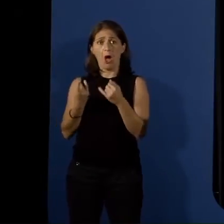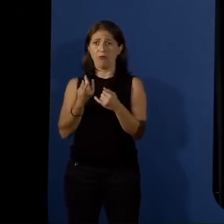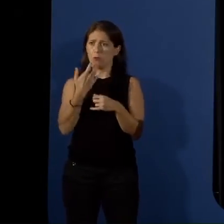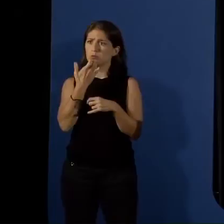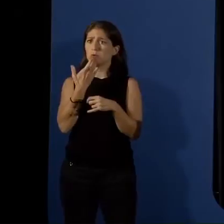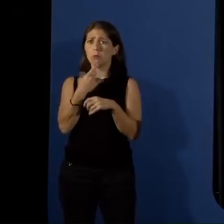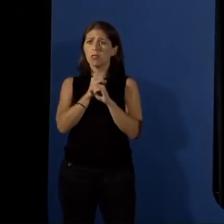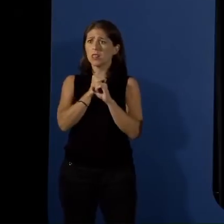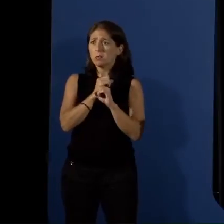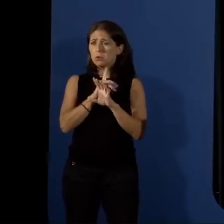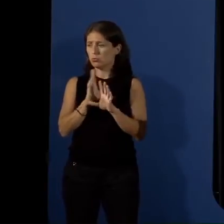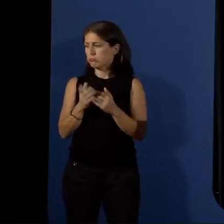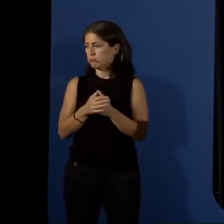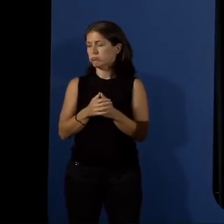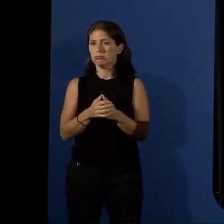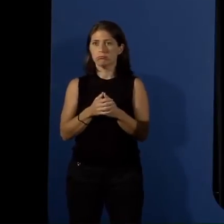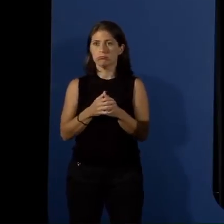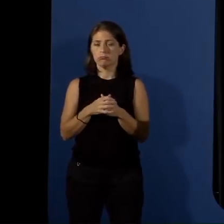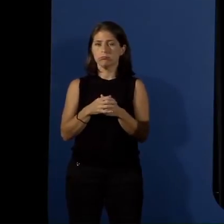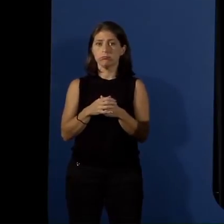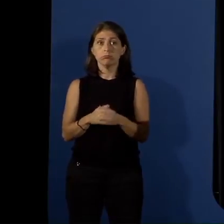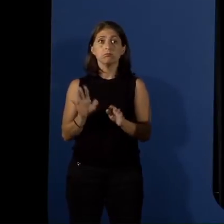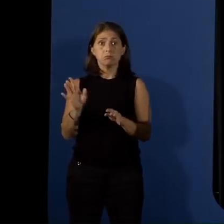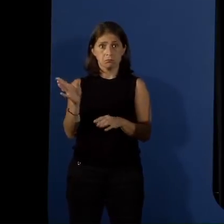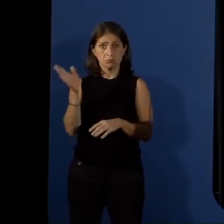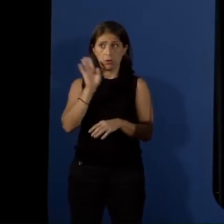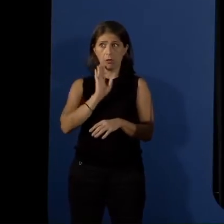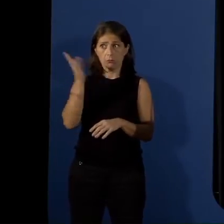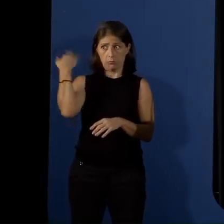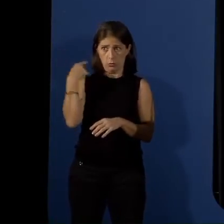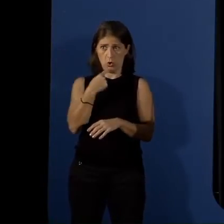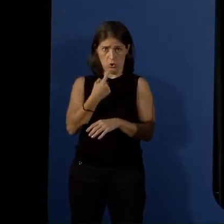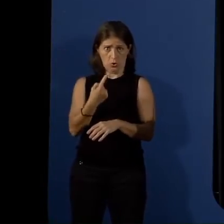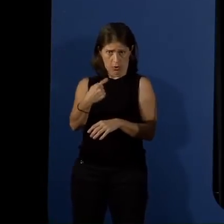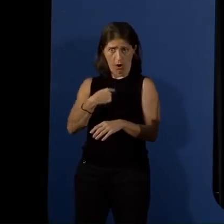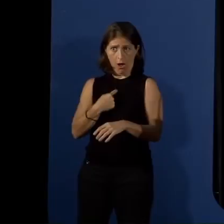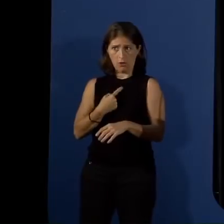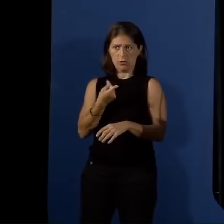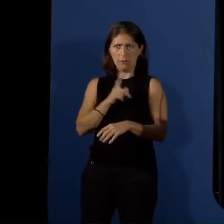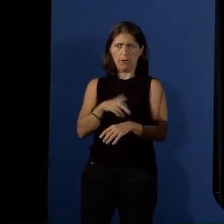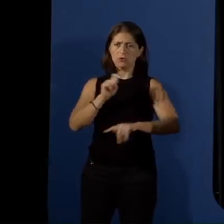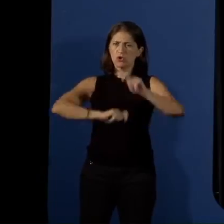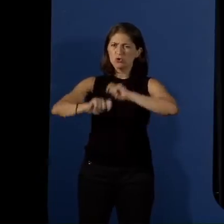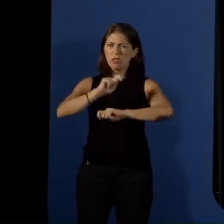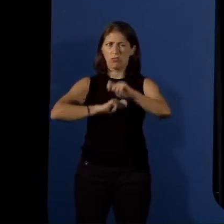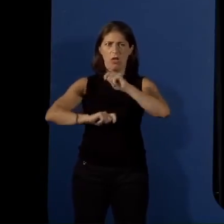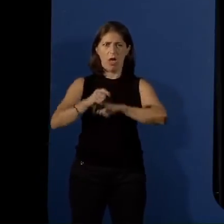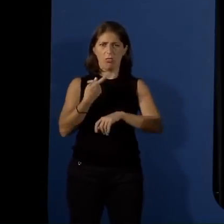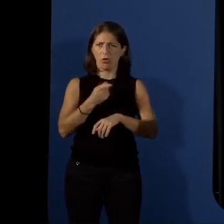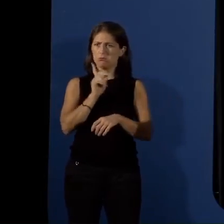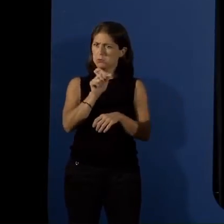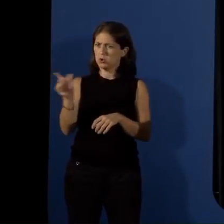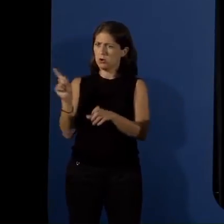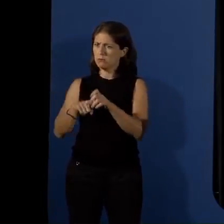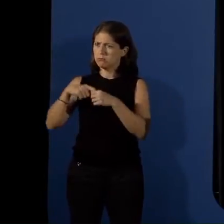de ninguén máis que de si mismo. Iso dixo diante de nós, membros da plataforma, 4 persoas entre as que eu me atopaba e,